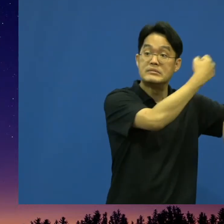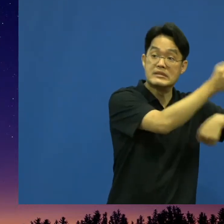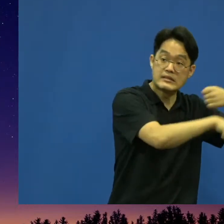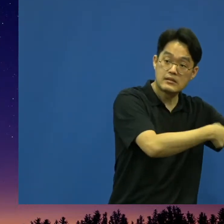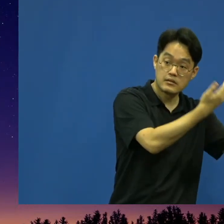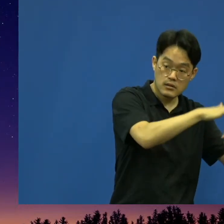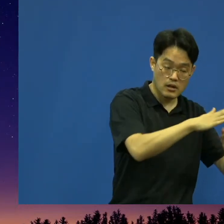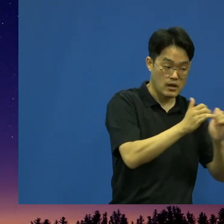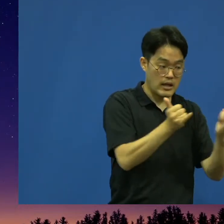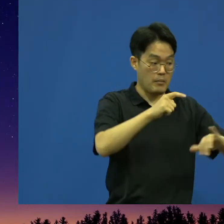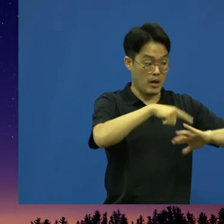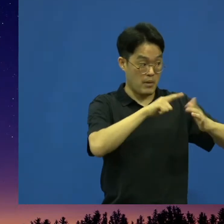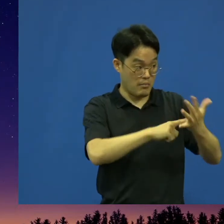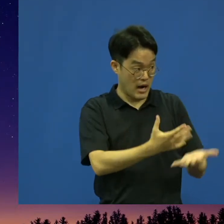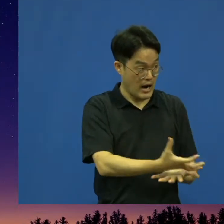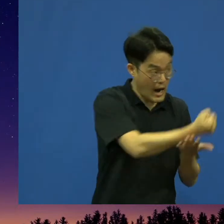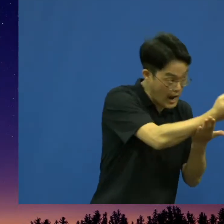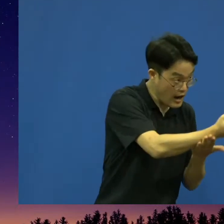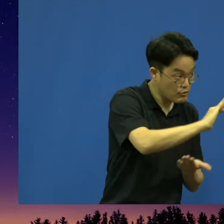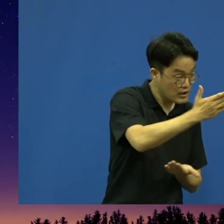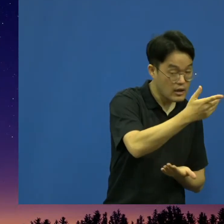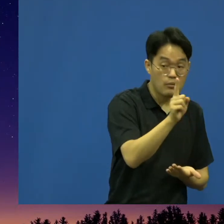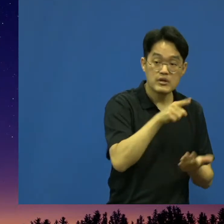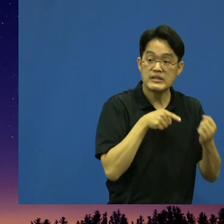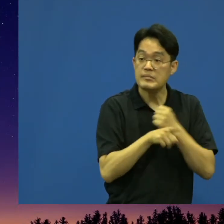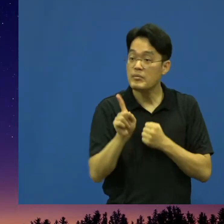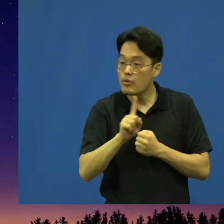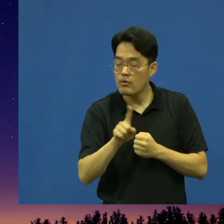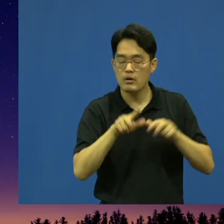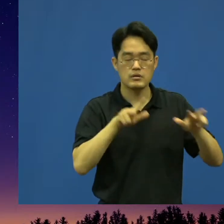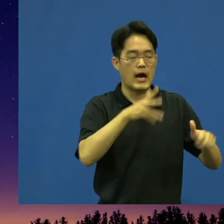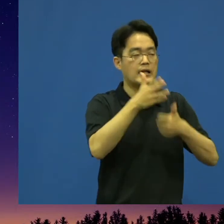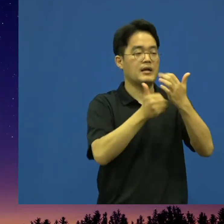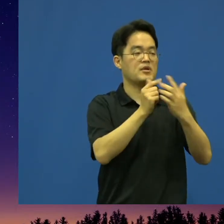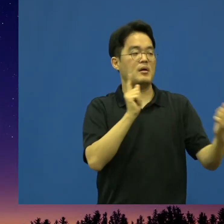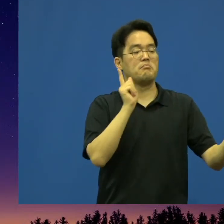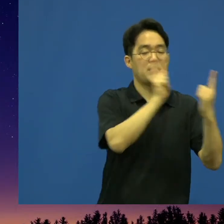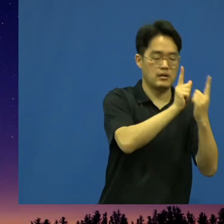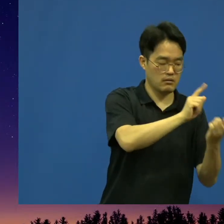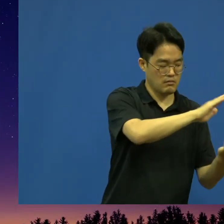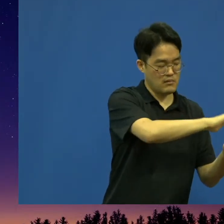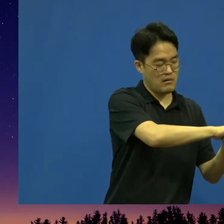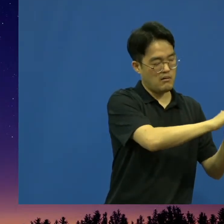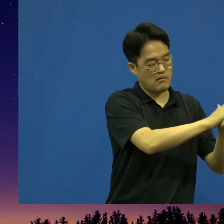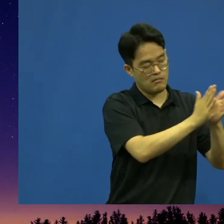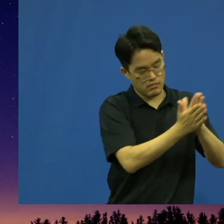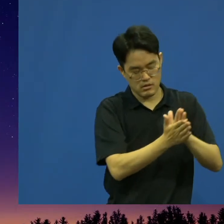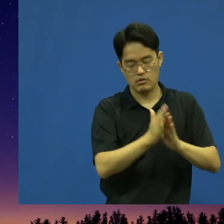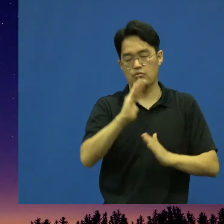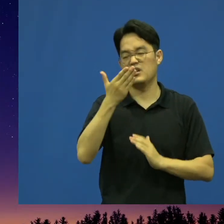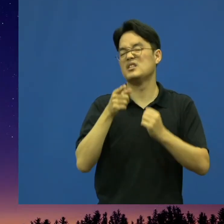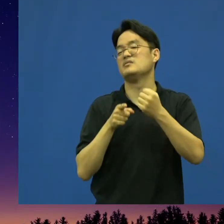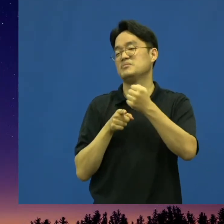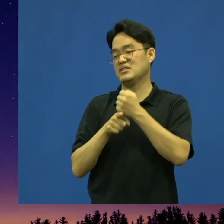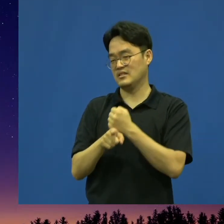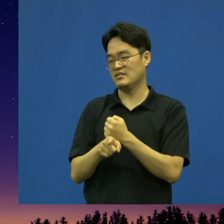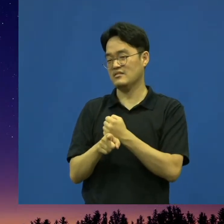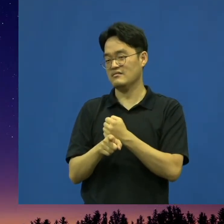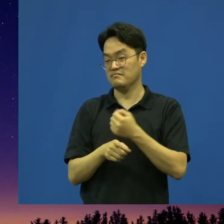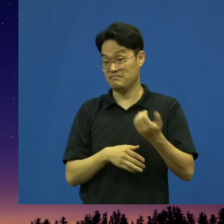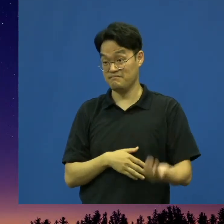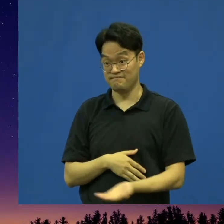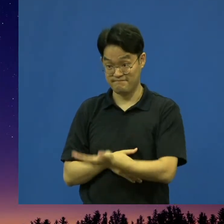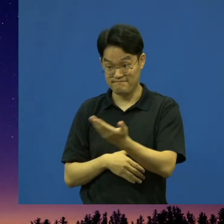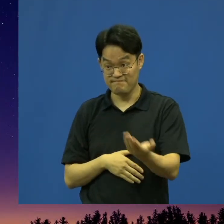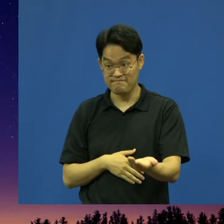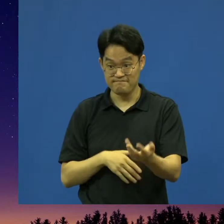사람의 마음을 가진 느부갓네살, 그렇게 앞에서부터 보면 여러분들이 그런 해석이 가능할